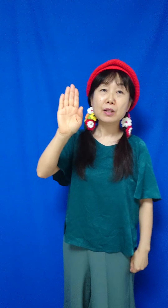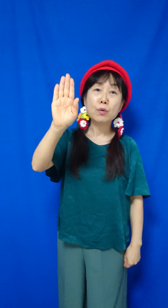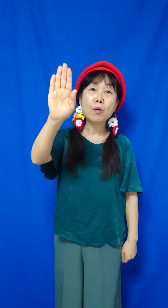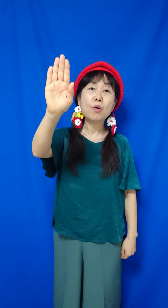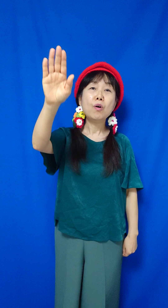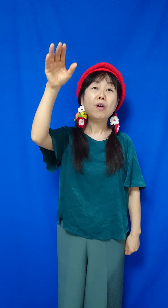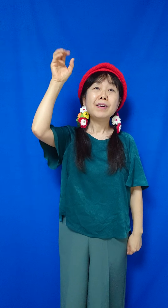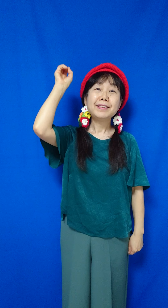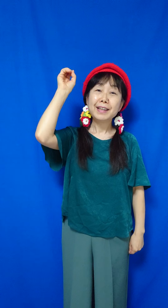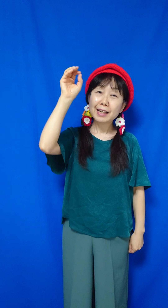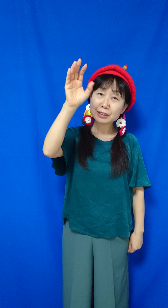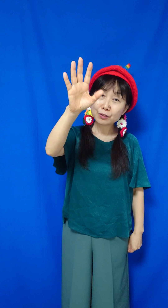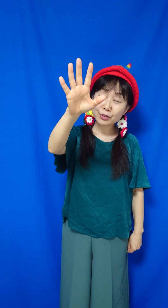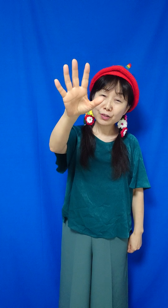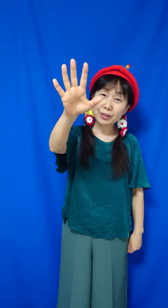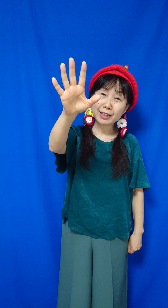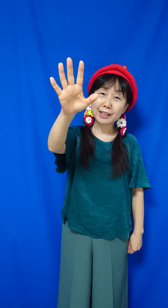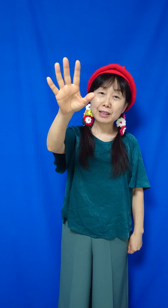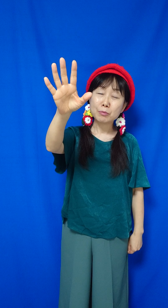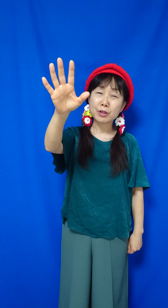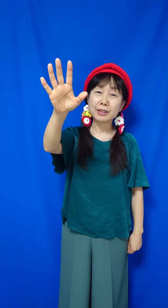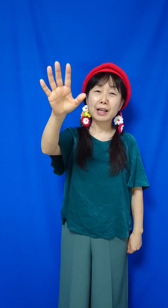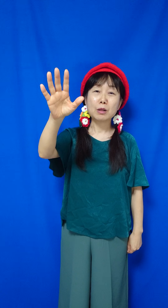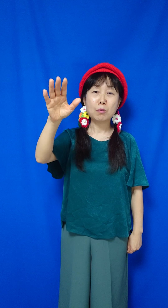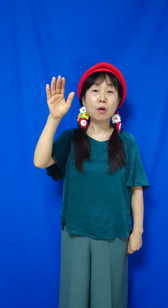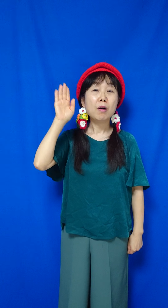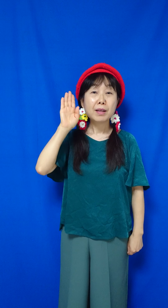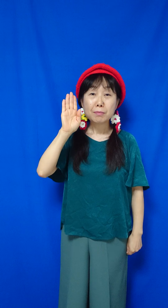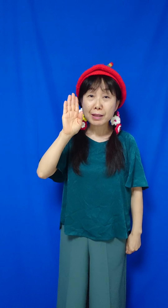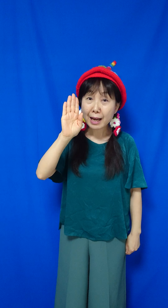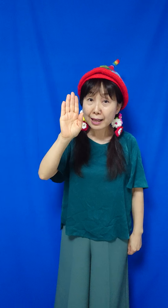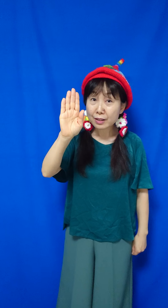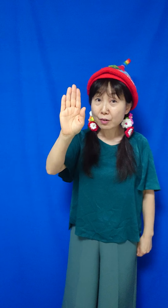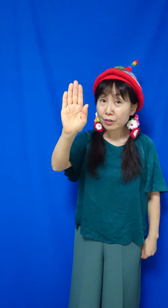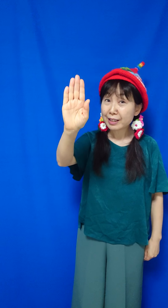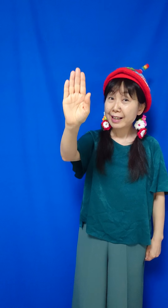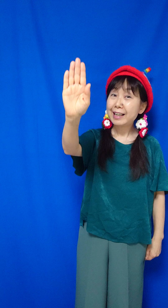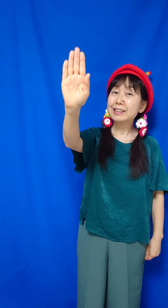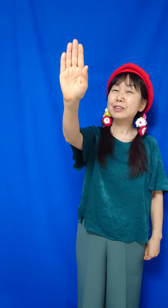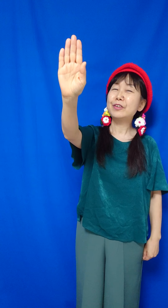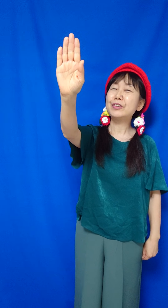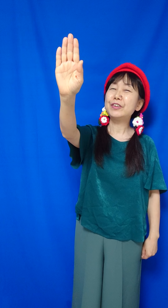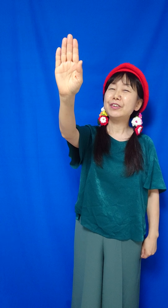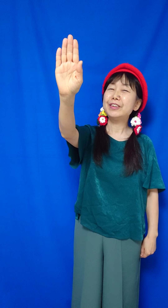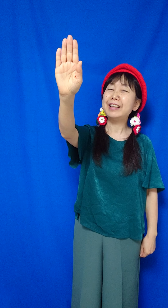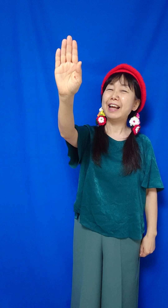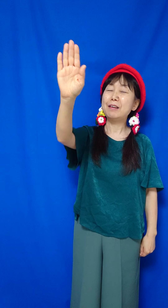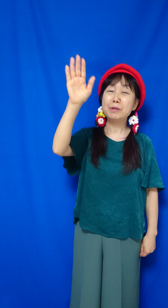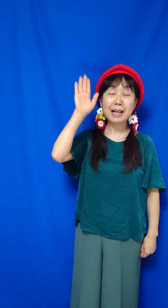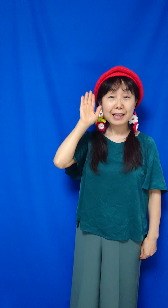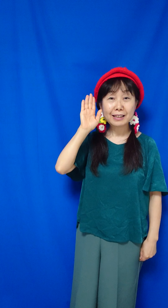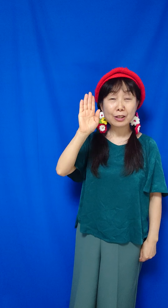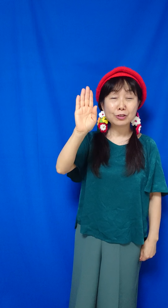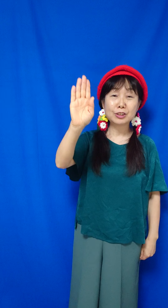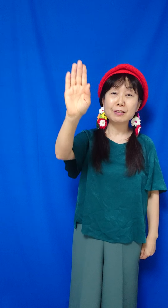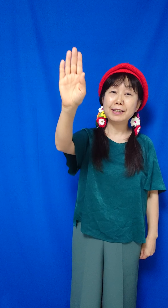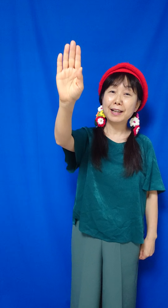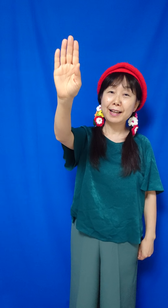を照らすことってやってもいいんだけども、未来を照らすことって、未来っていう手話だけ